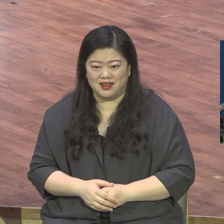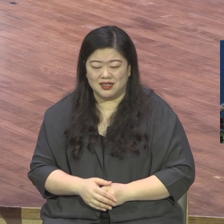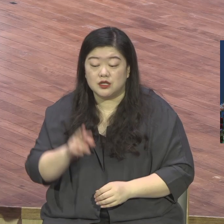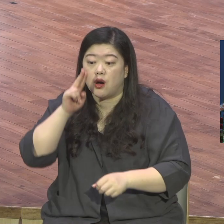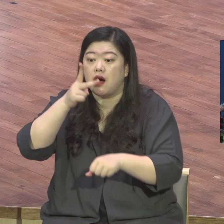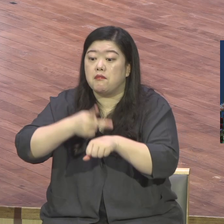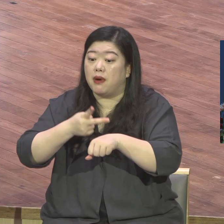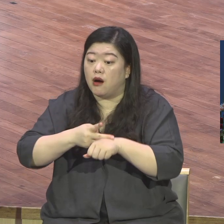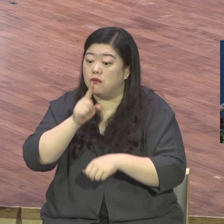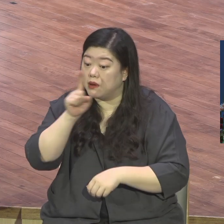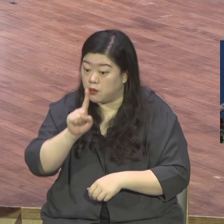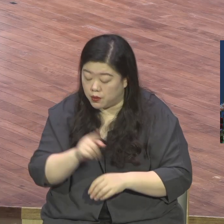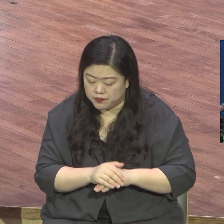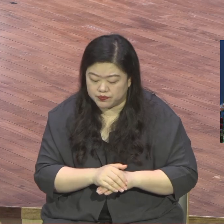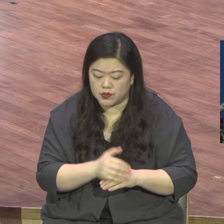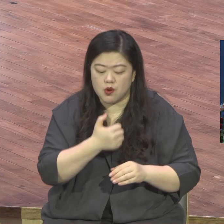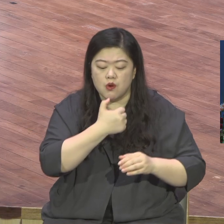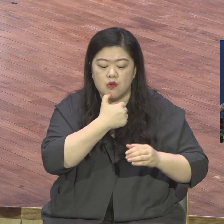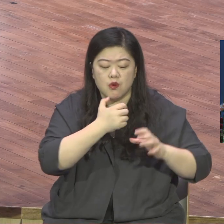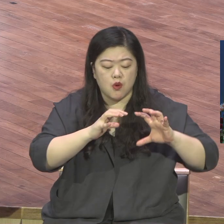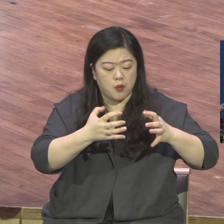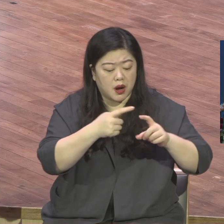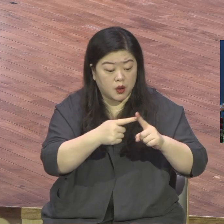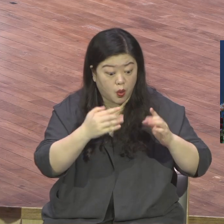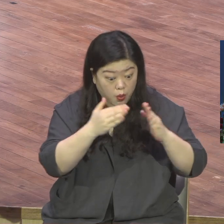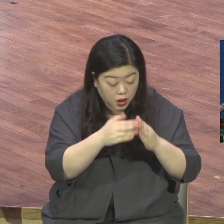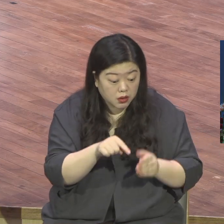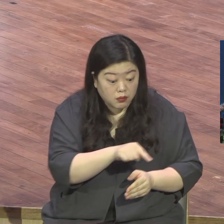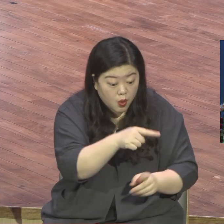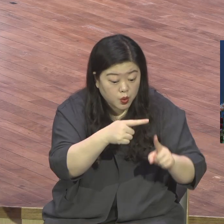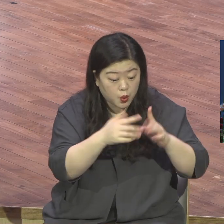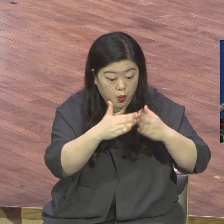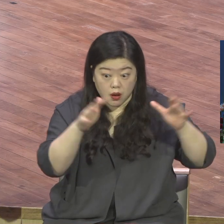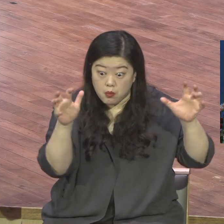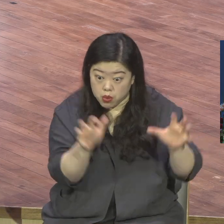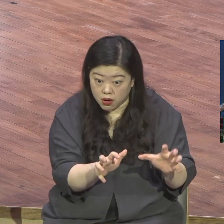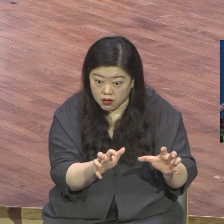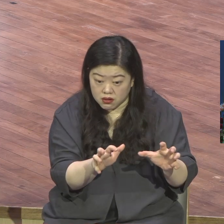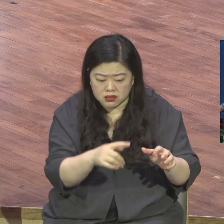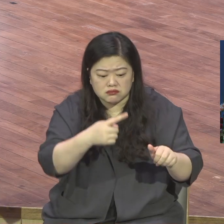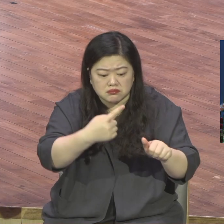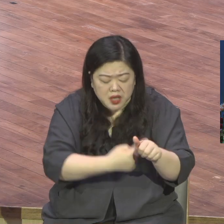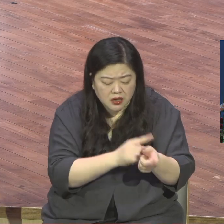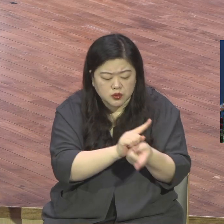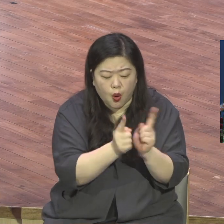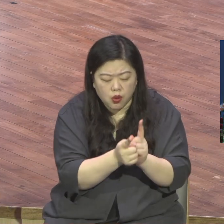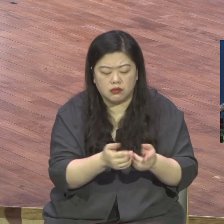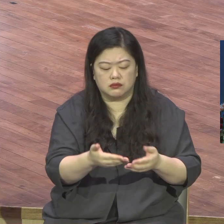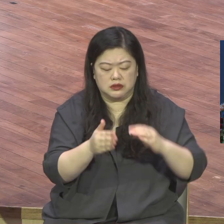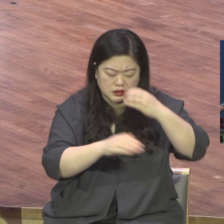안에서 성도들 간의 관계 그리고 교회 밖에서